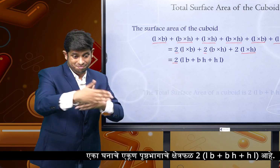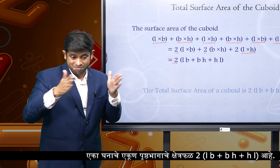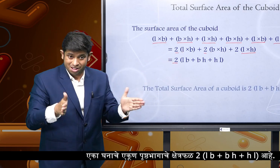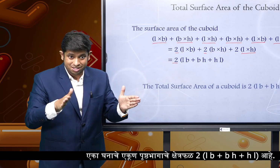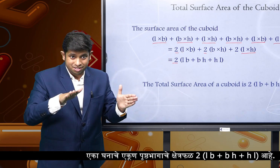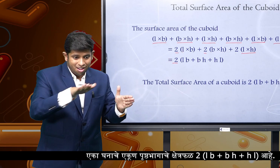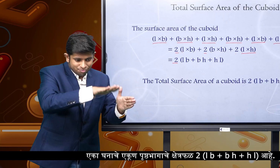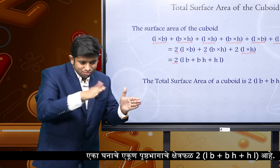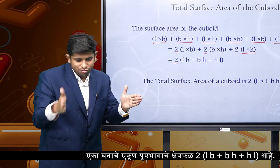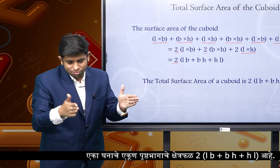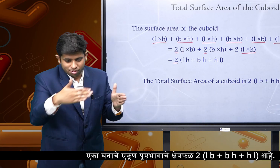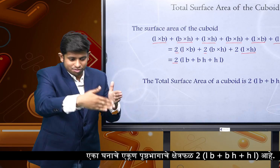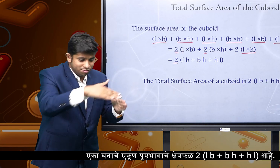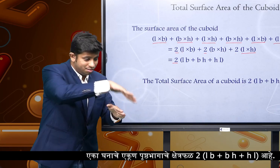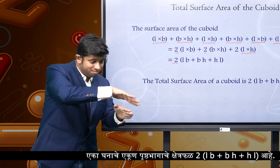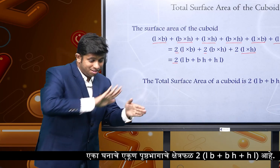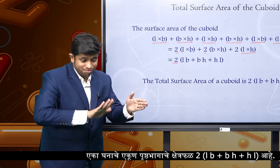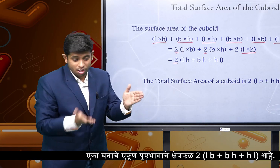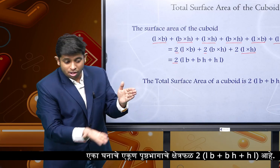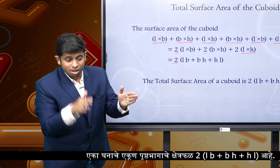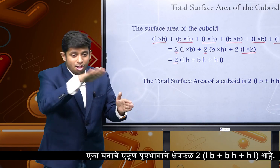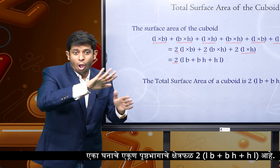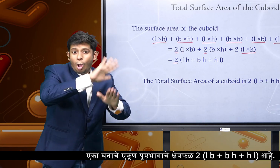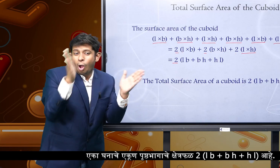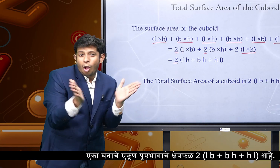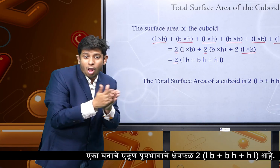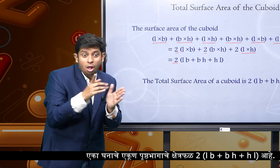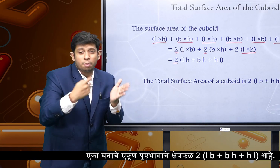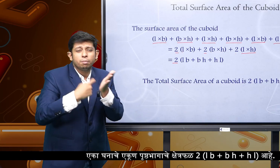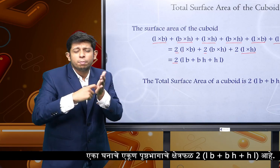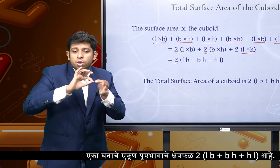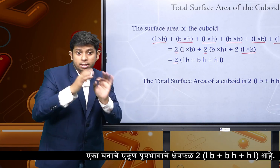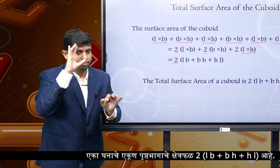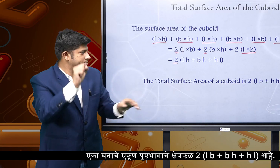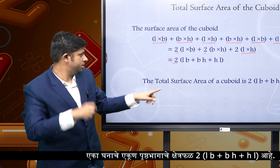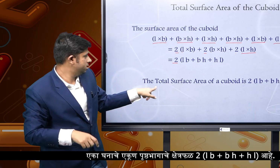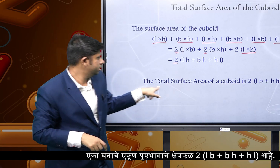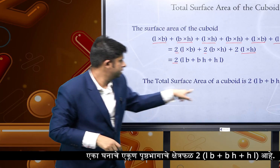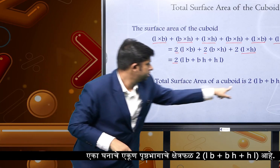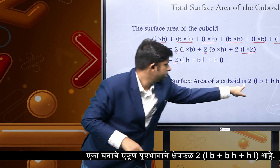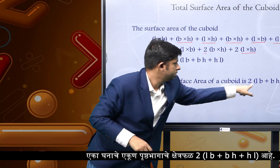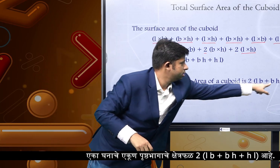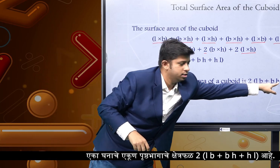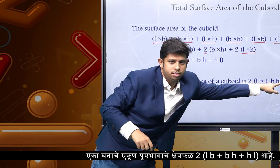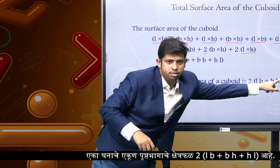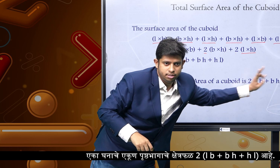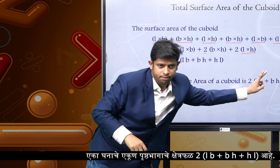एका घनाचे एकूण पृष्ठभागाचे क्षेत्रफळ 2 कंसामध्ये LB अधिक BH अधिक HL आहे.